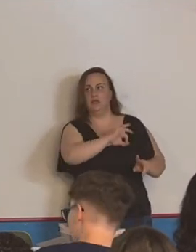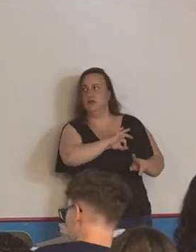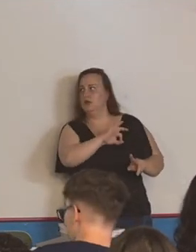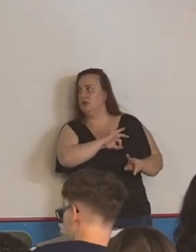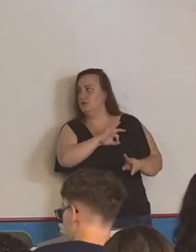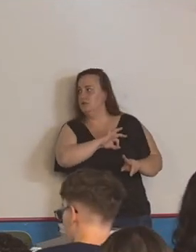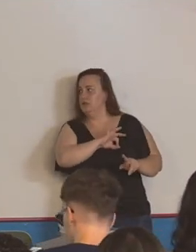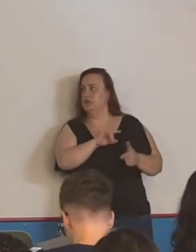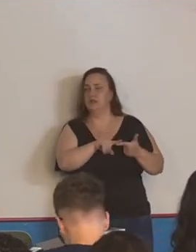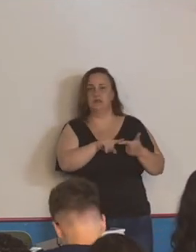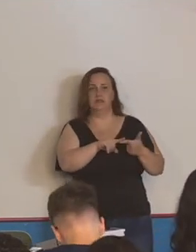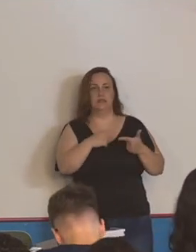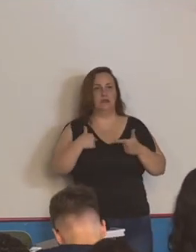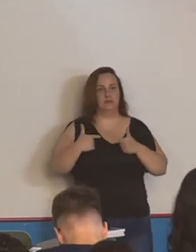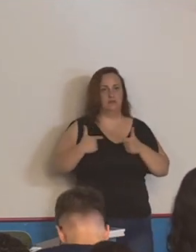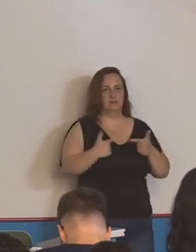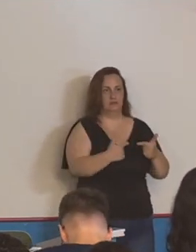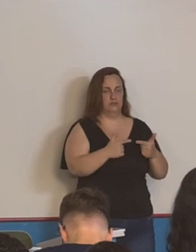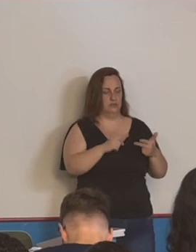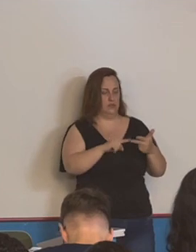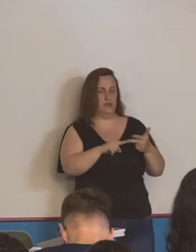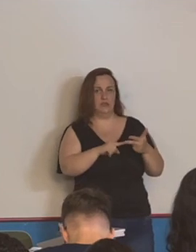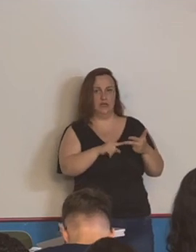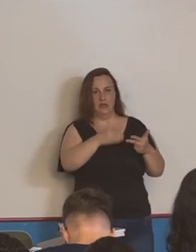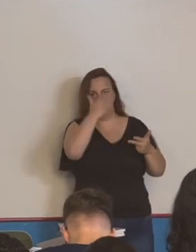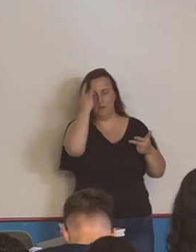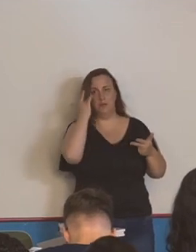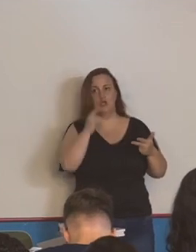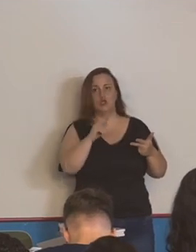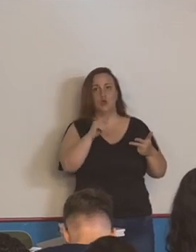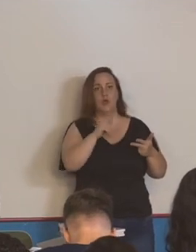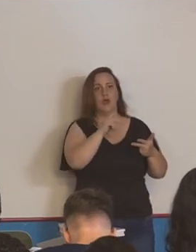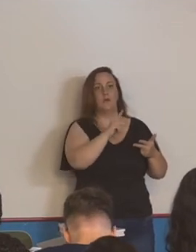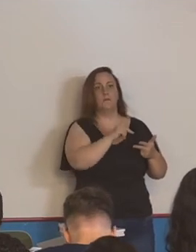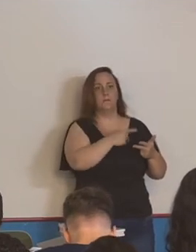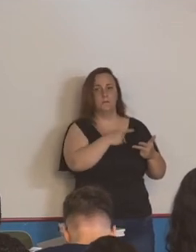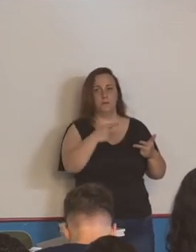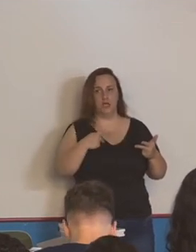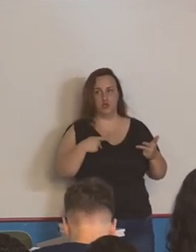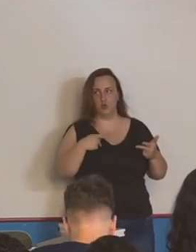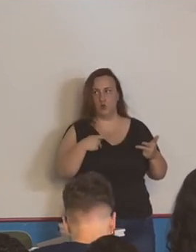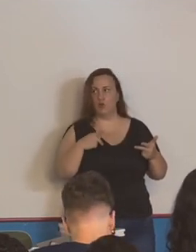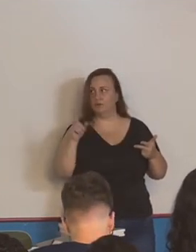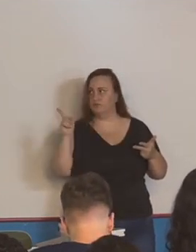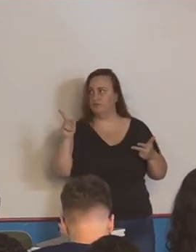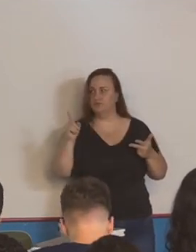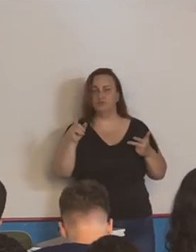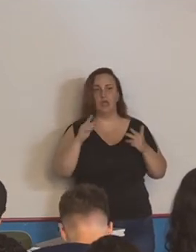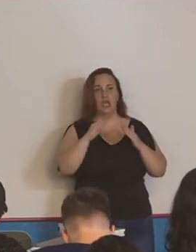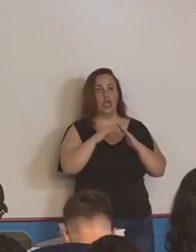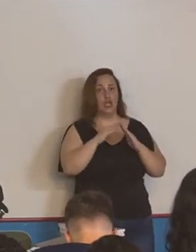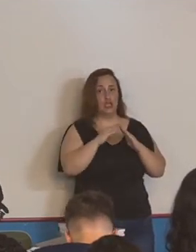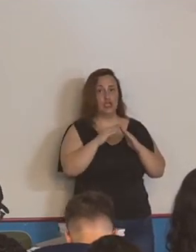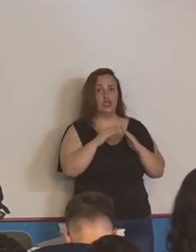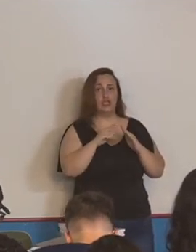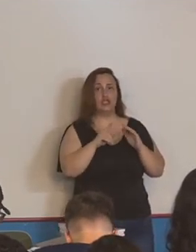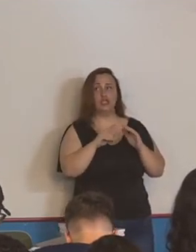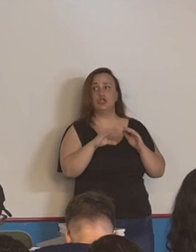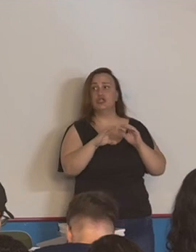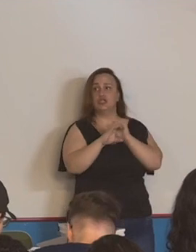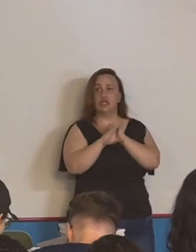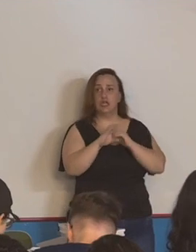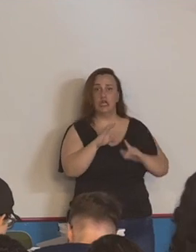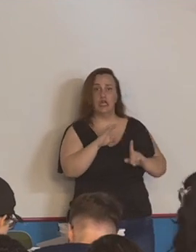policiais, milicianos, pastores, como eu falei, pastores de igrejas que são